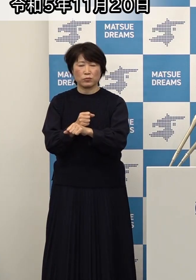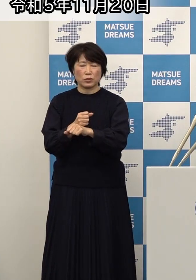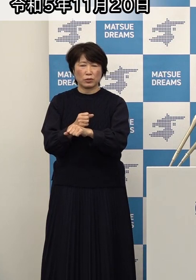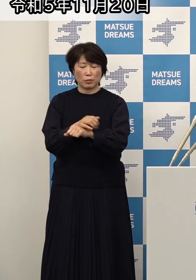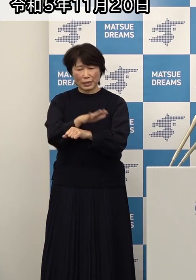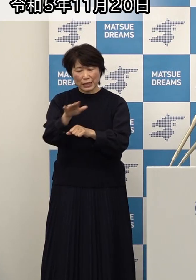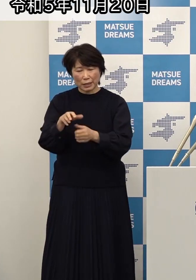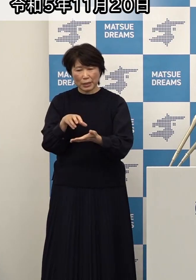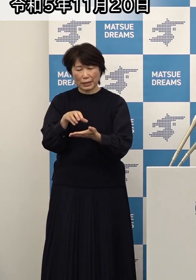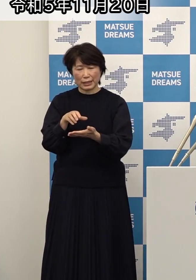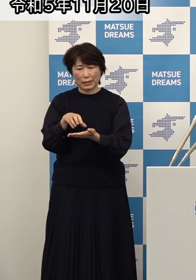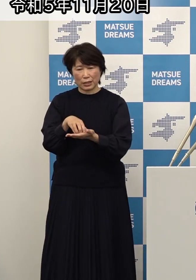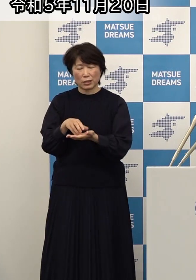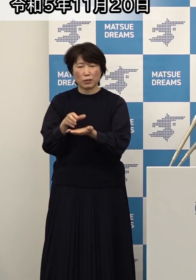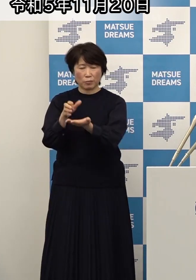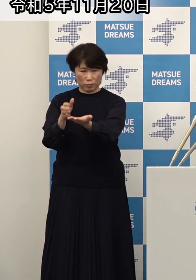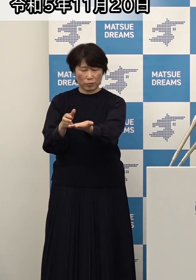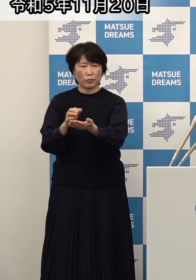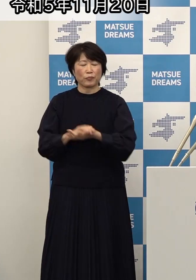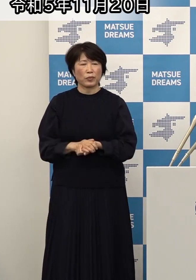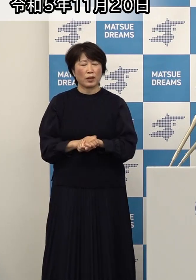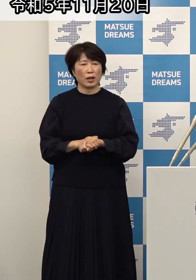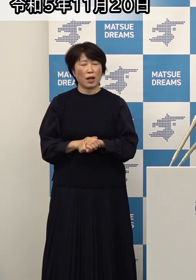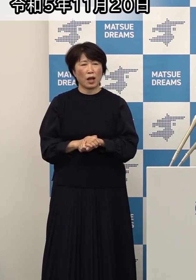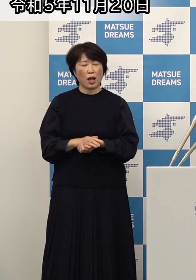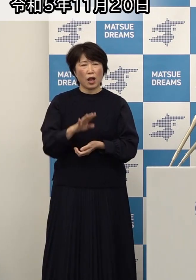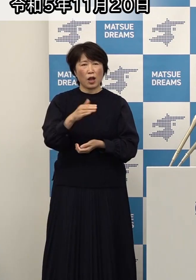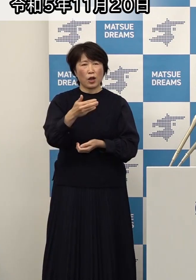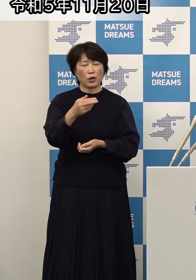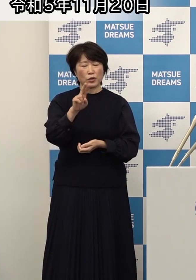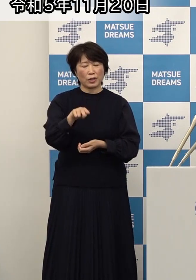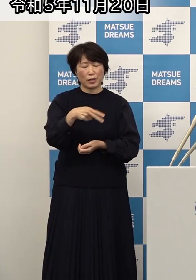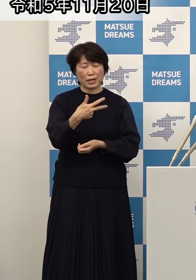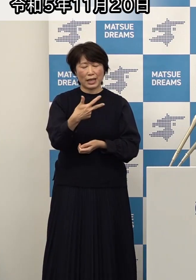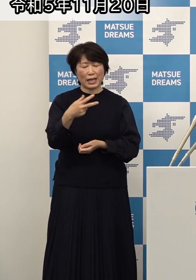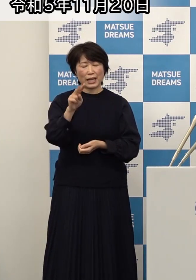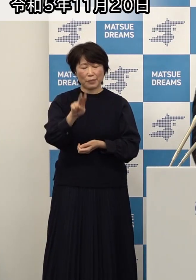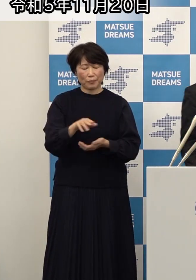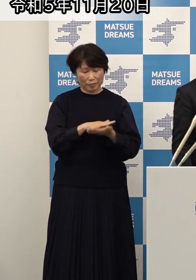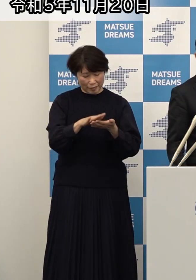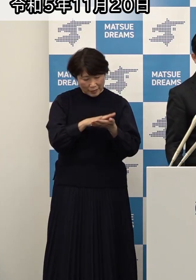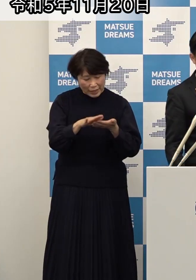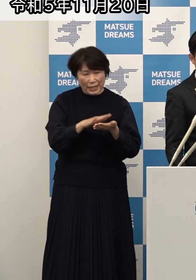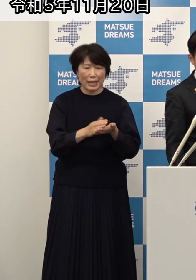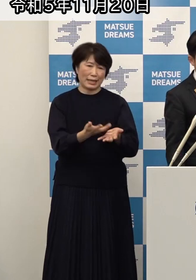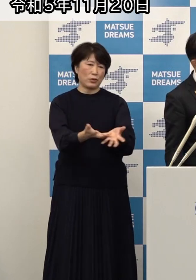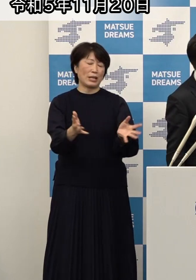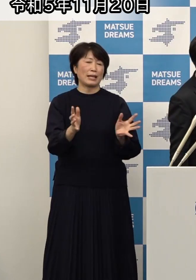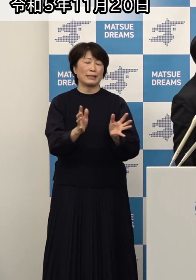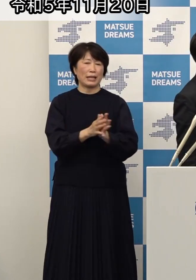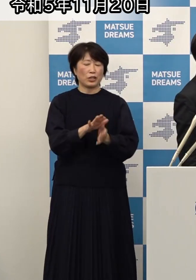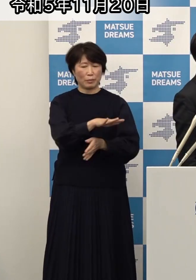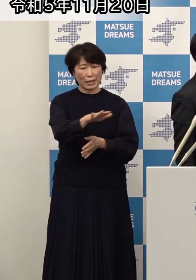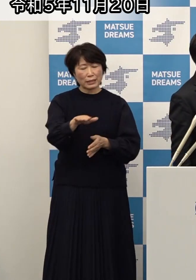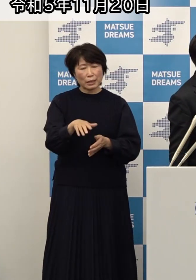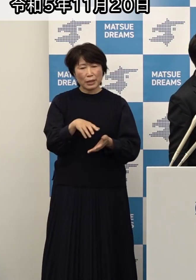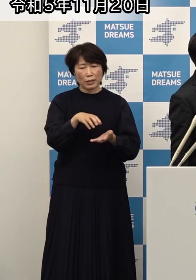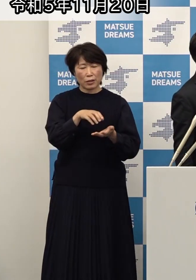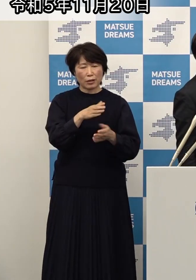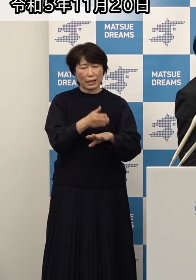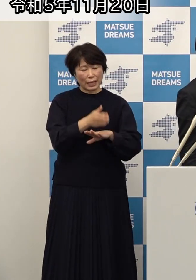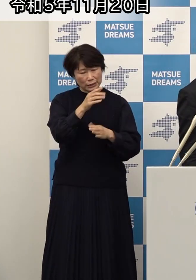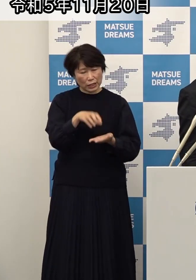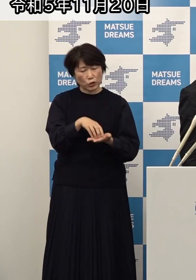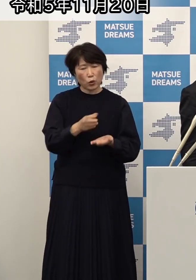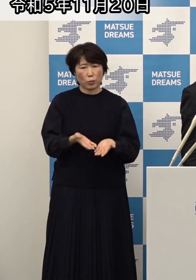集への協力をいただいた4団体への感謝状の贈呈というのを予定しております。加えて新